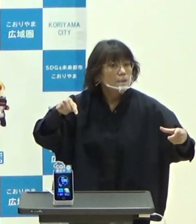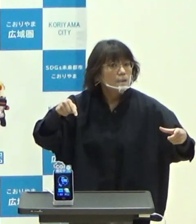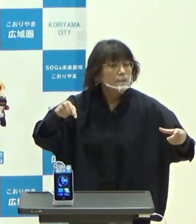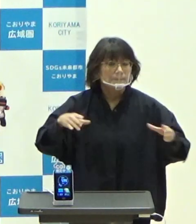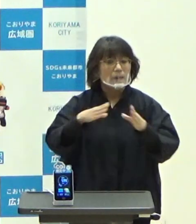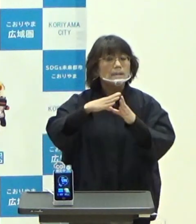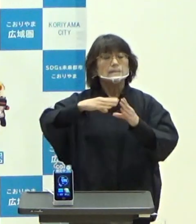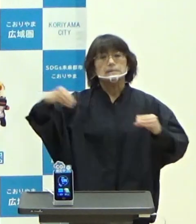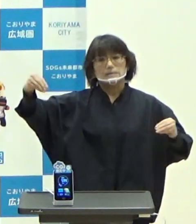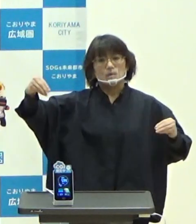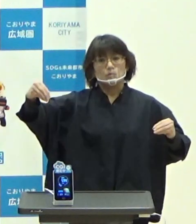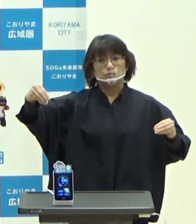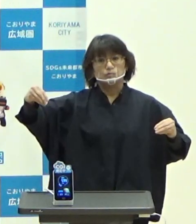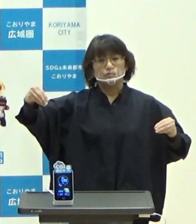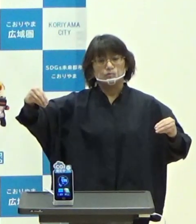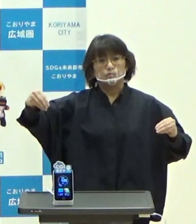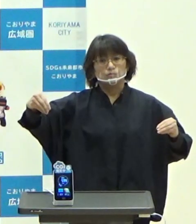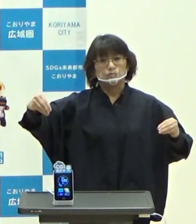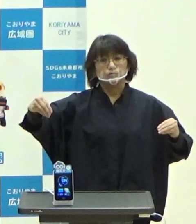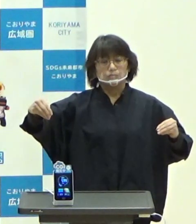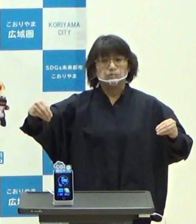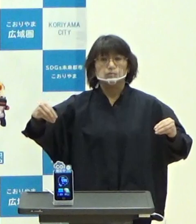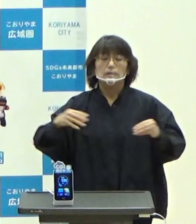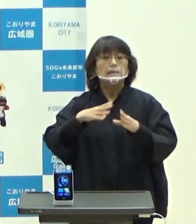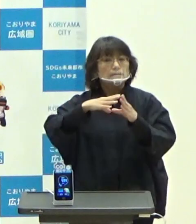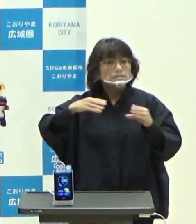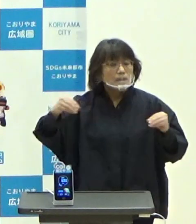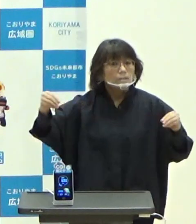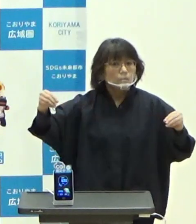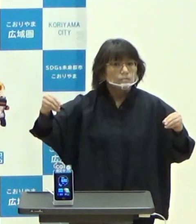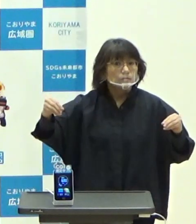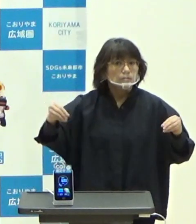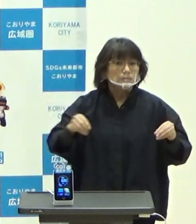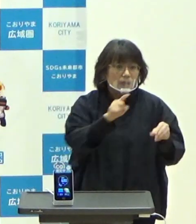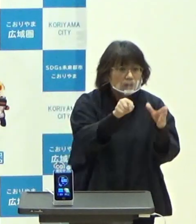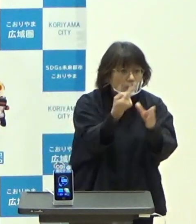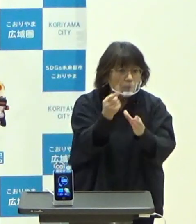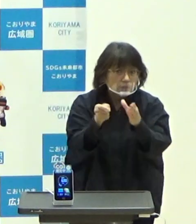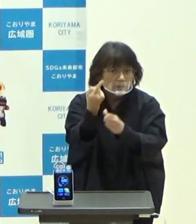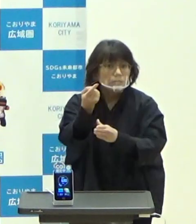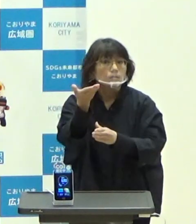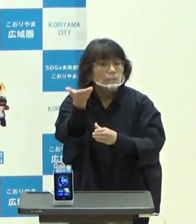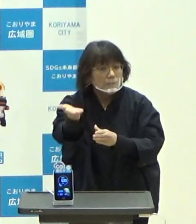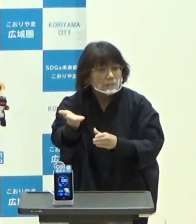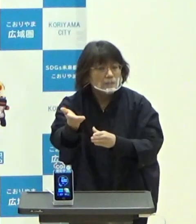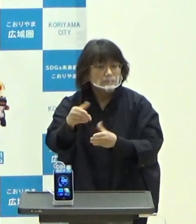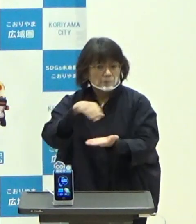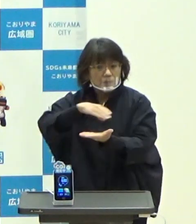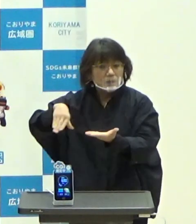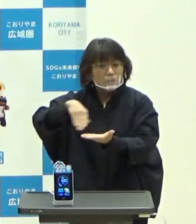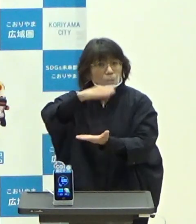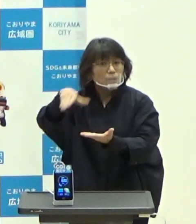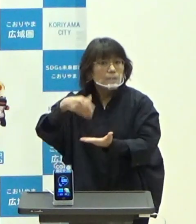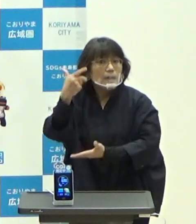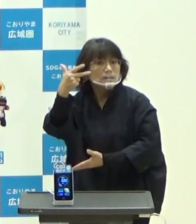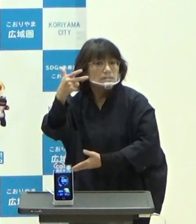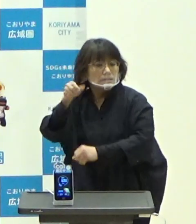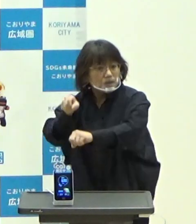的、全県的な傾向なのか、それとも郡山市で特に顕著なのかどうかということ